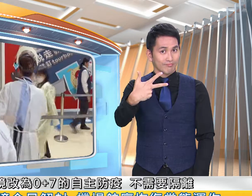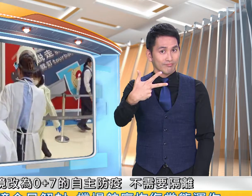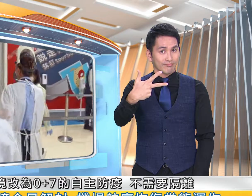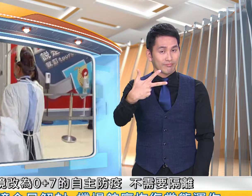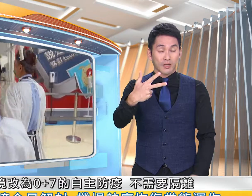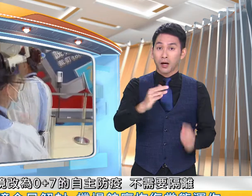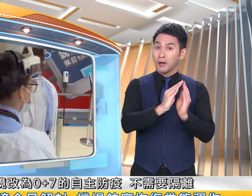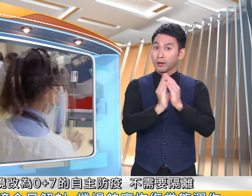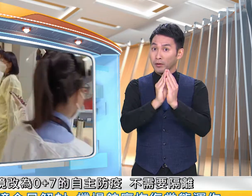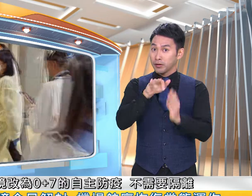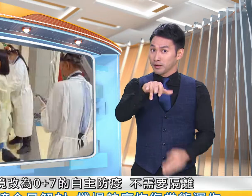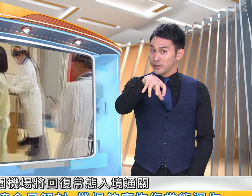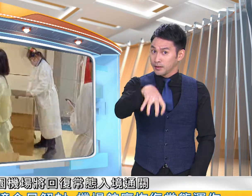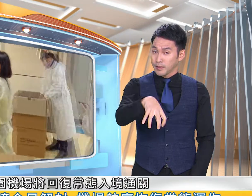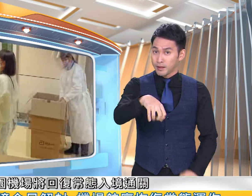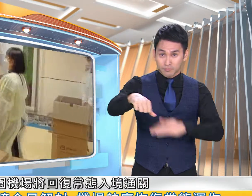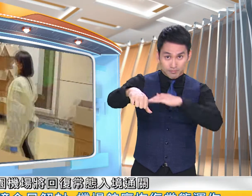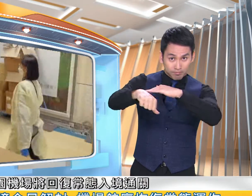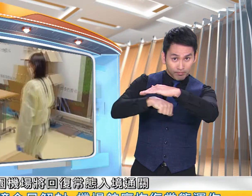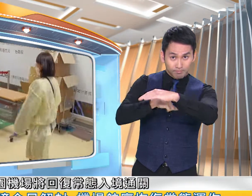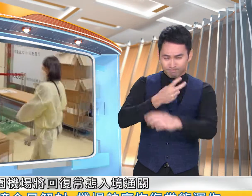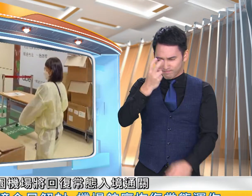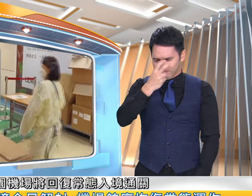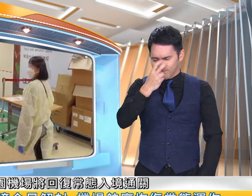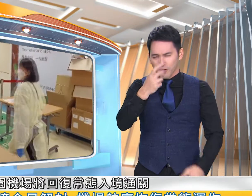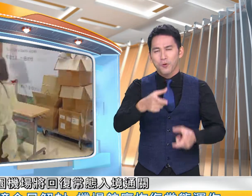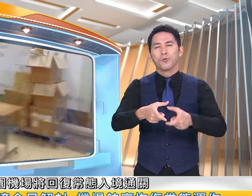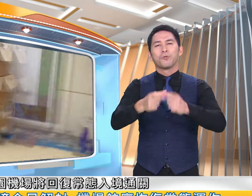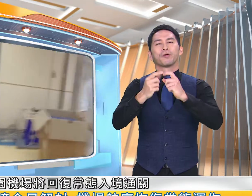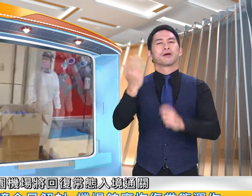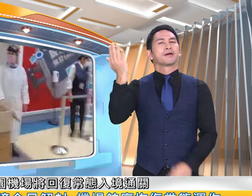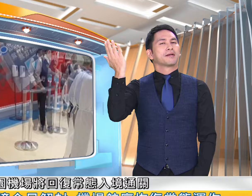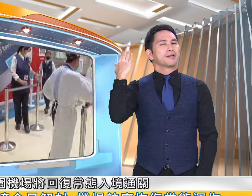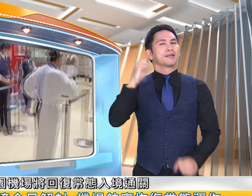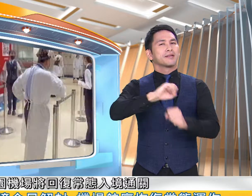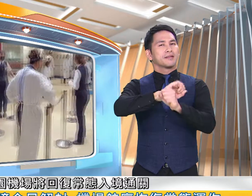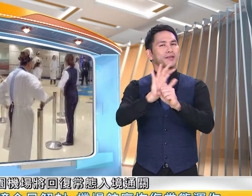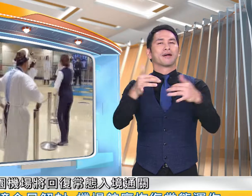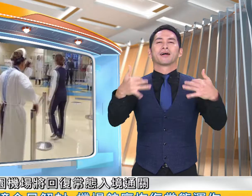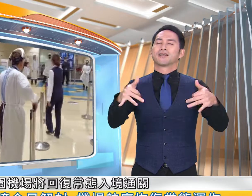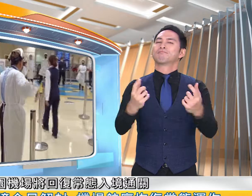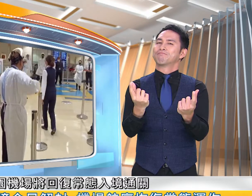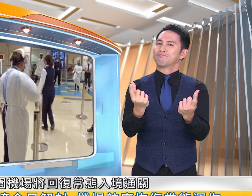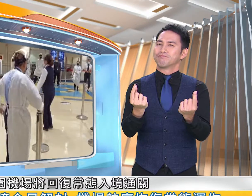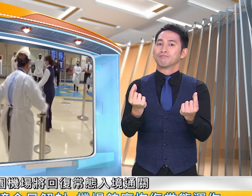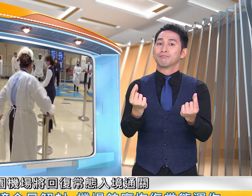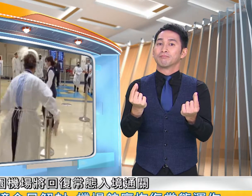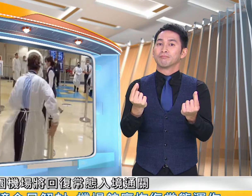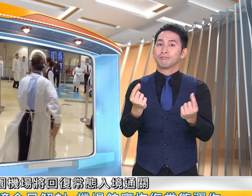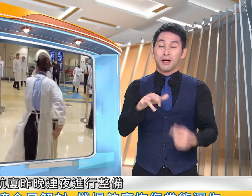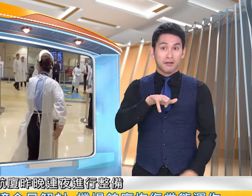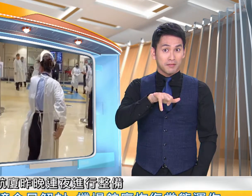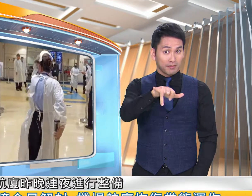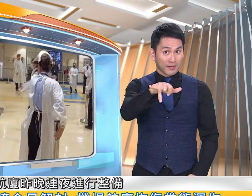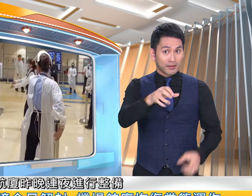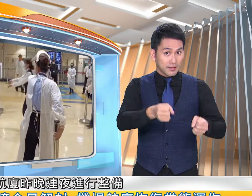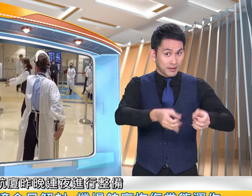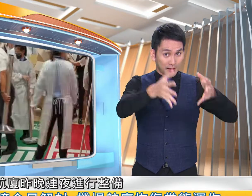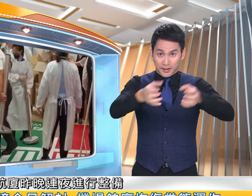离。桃园机场将恢复常态入境通关。两航厦昨晚连夜